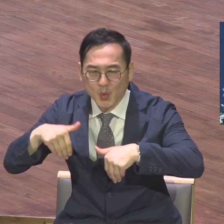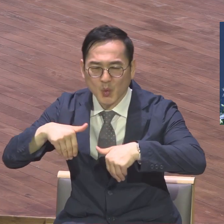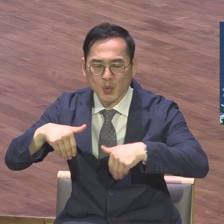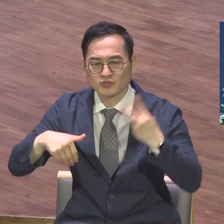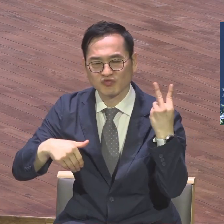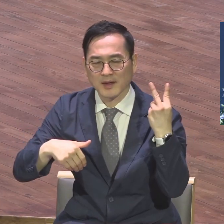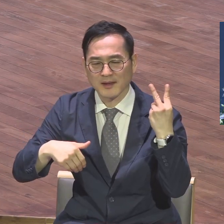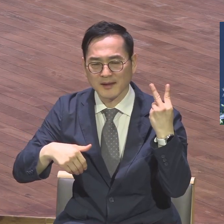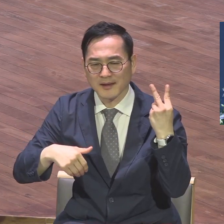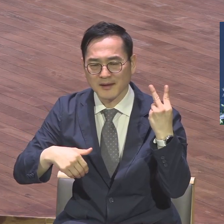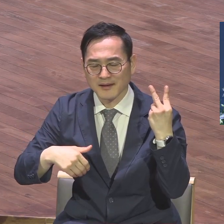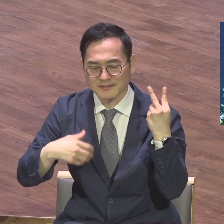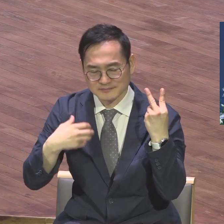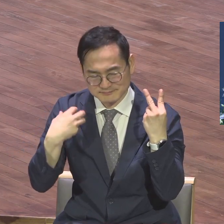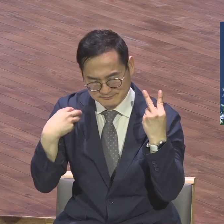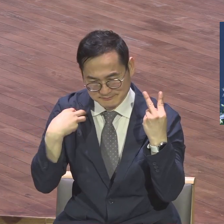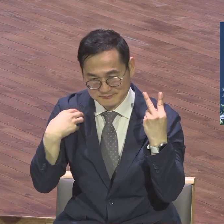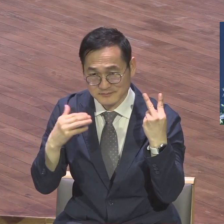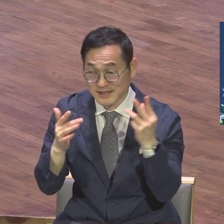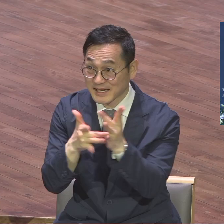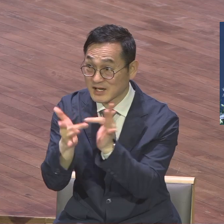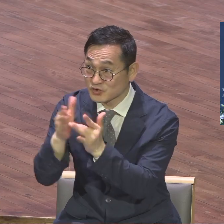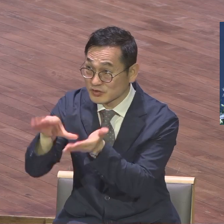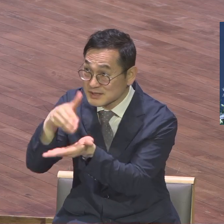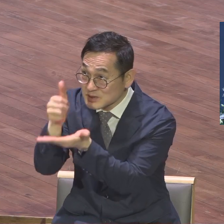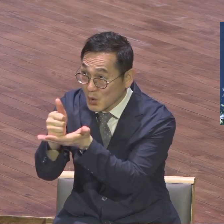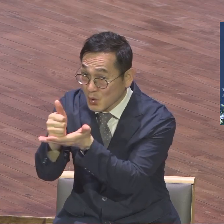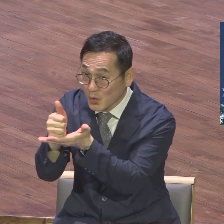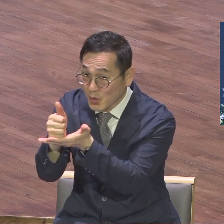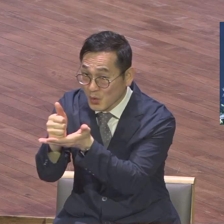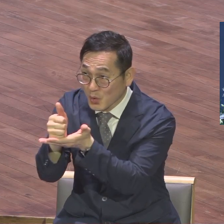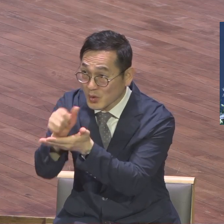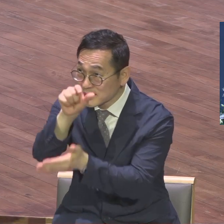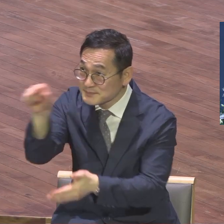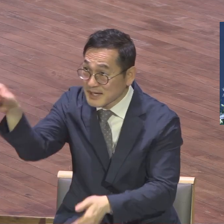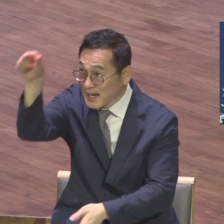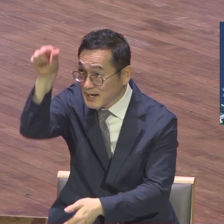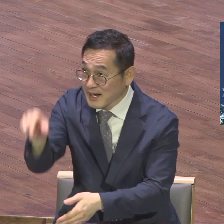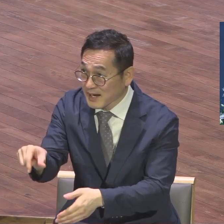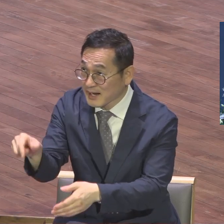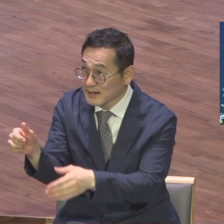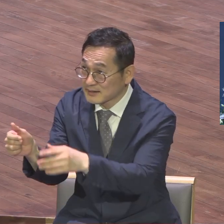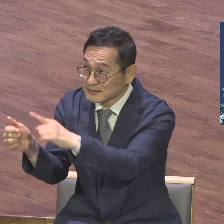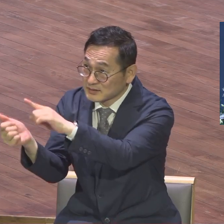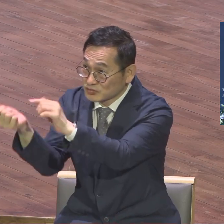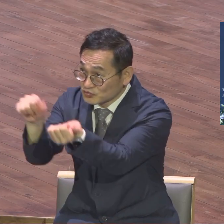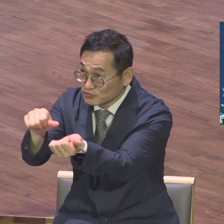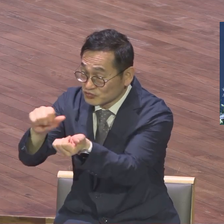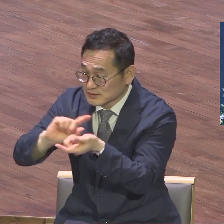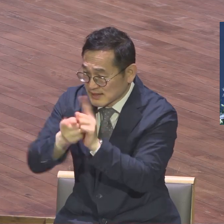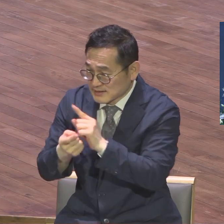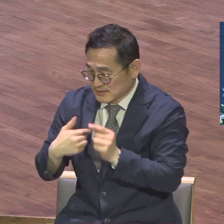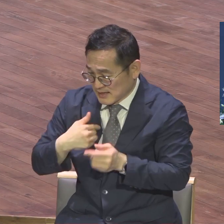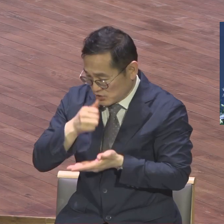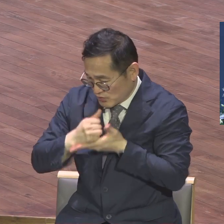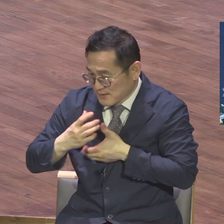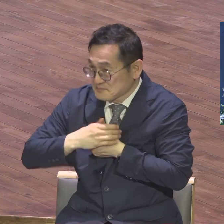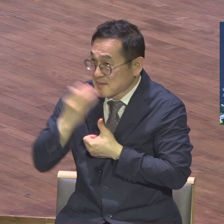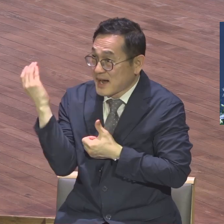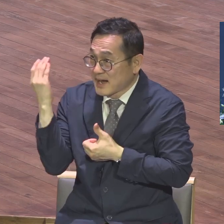참 의미 있는 고백이죠. 우리는 예수 그리스도의 십자가 대속과 부활의 복음으로 인해서 죄와